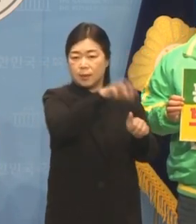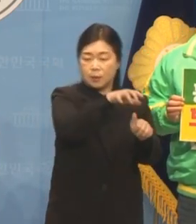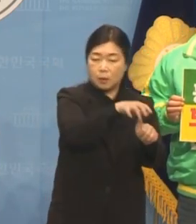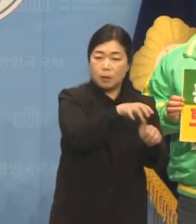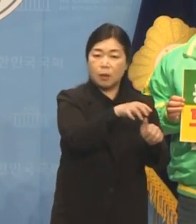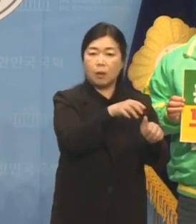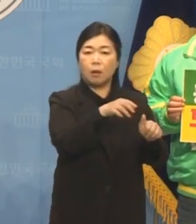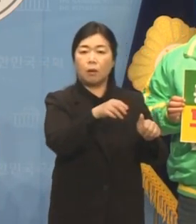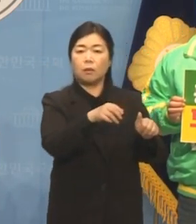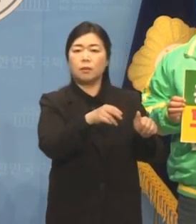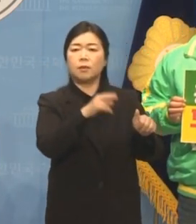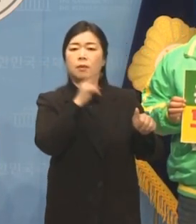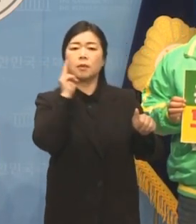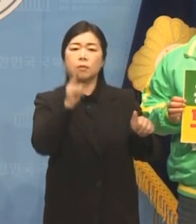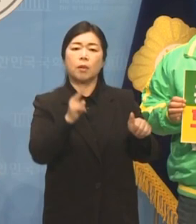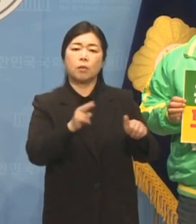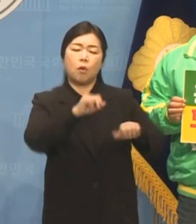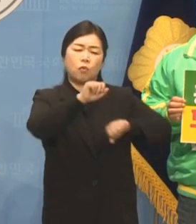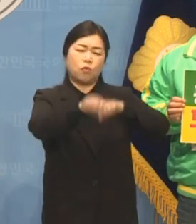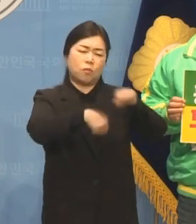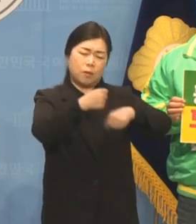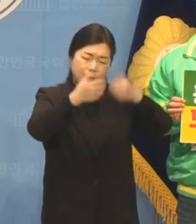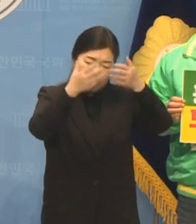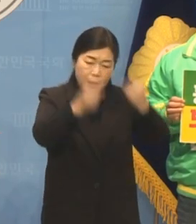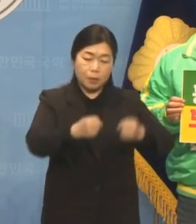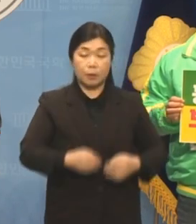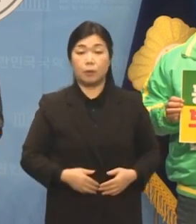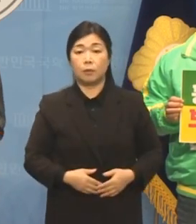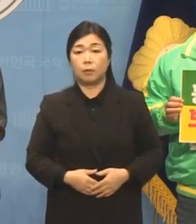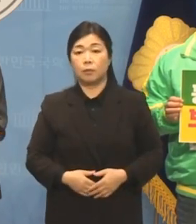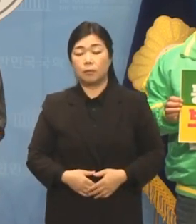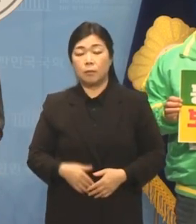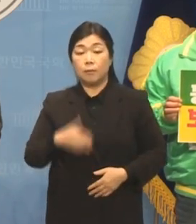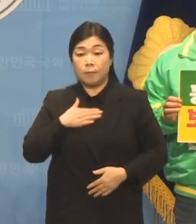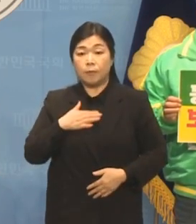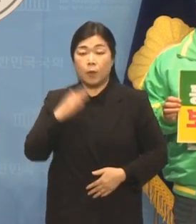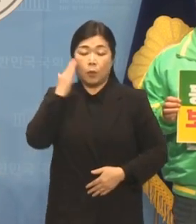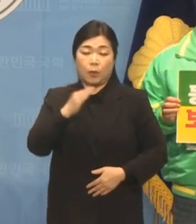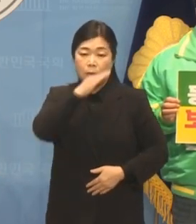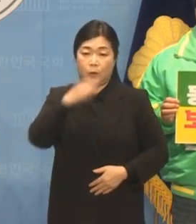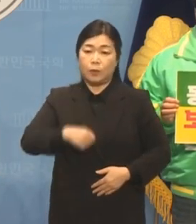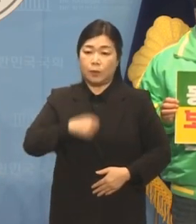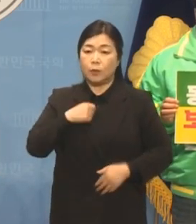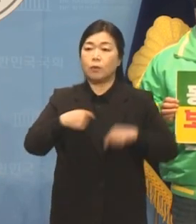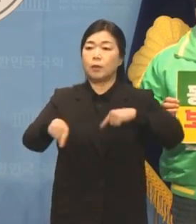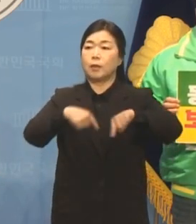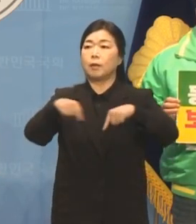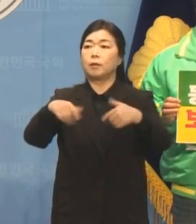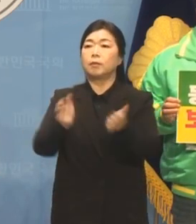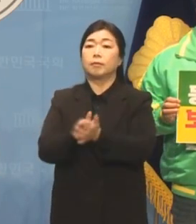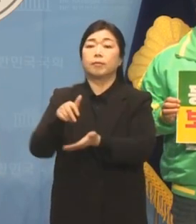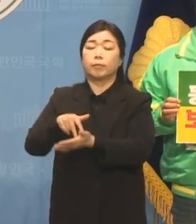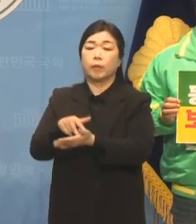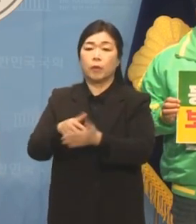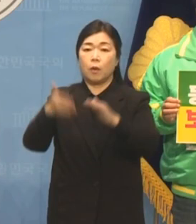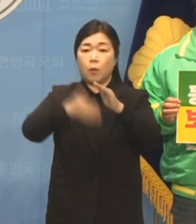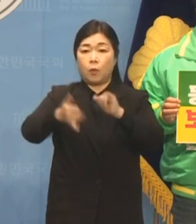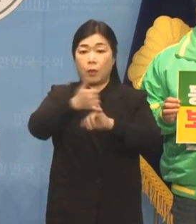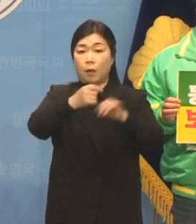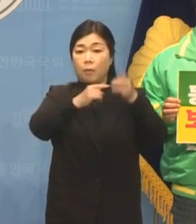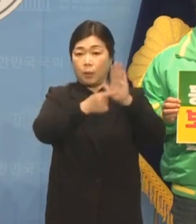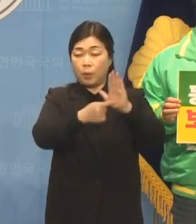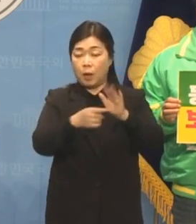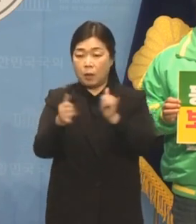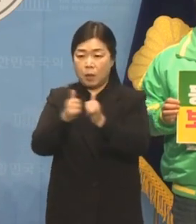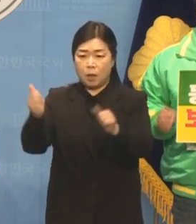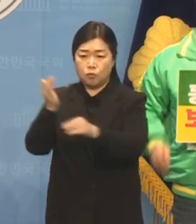있고 고통받고 있는 동물들을 너무나도 많습니다. 저는 녹색정의당이 이 공약 발표가 인간